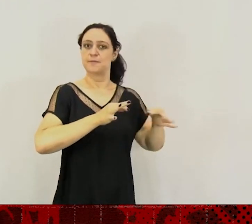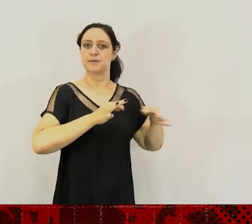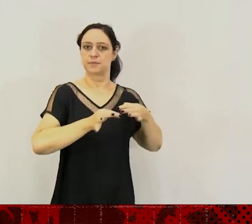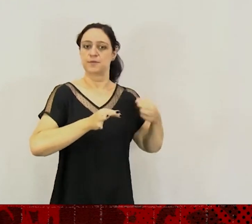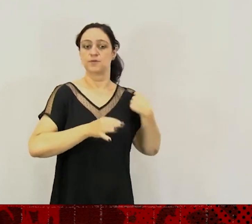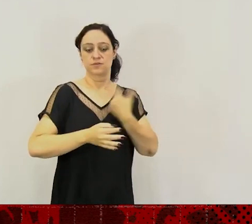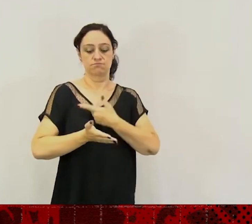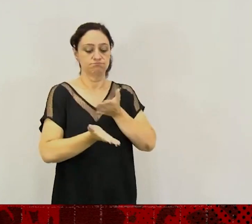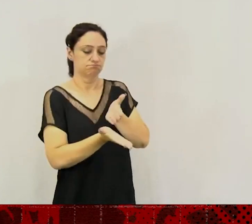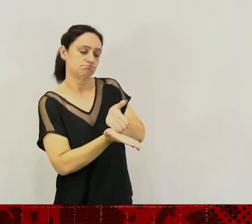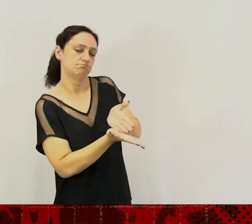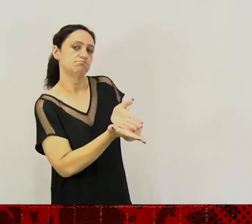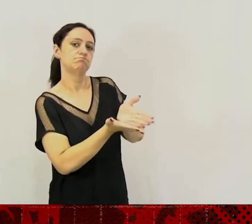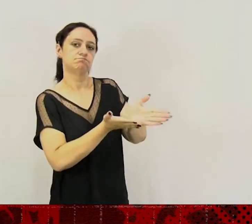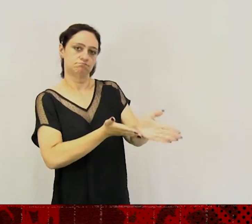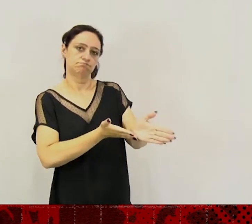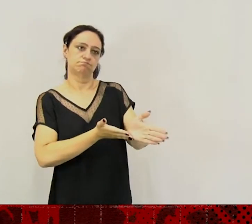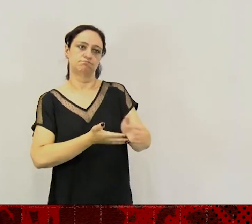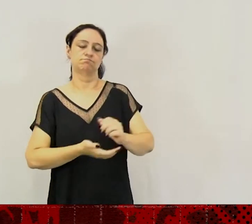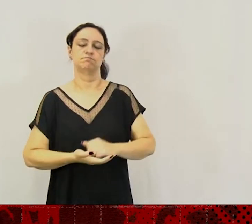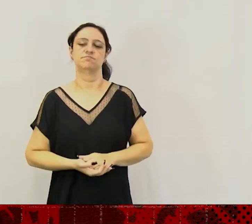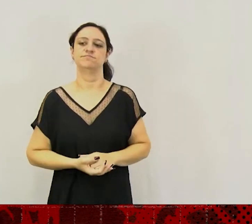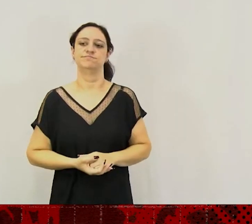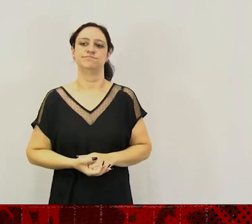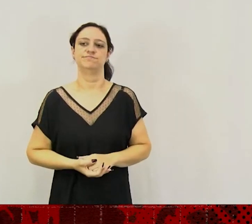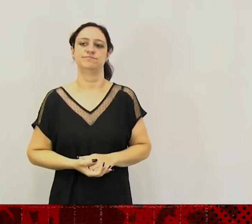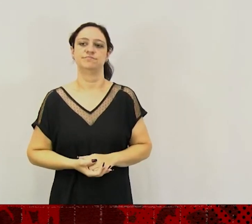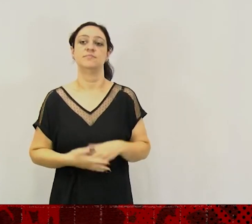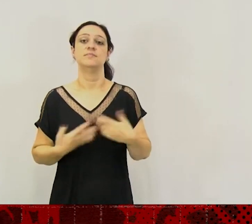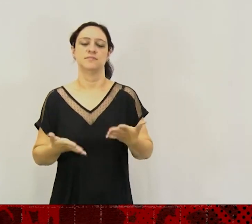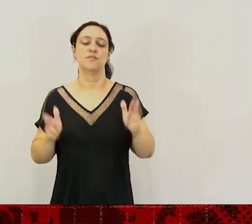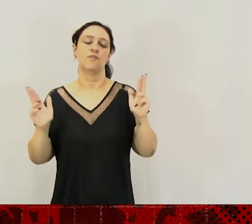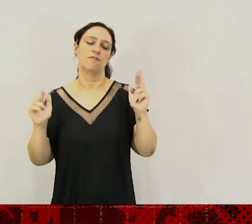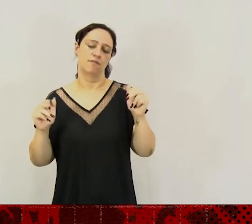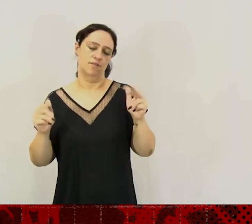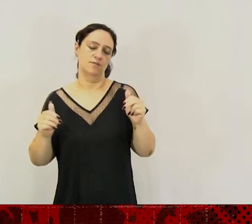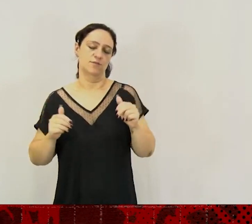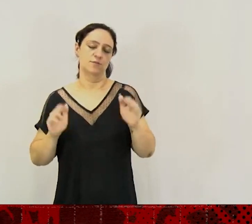andássemos nela. Então é sobre isso que eu gostaria de falar com vocês hoje.